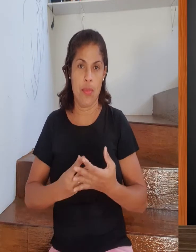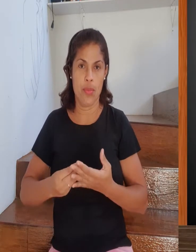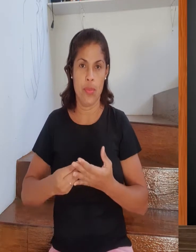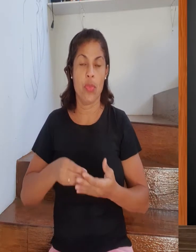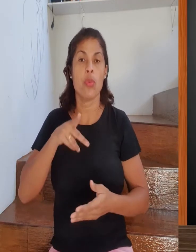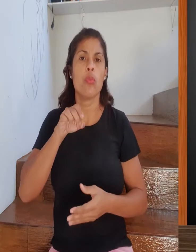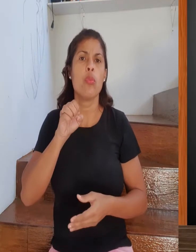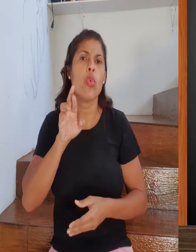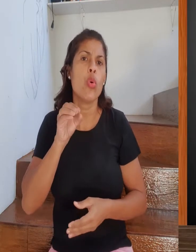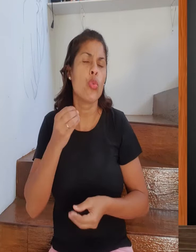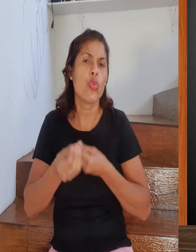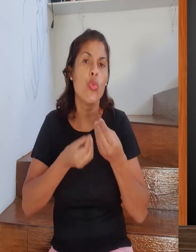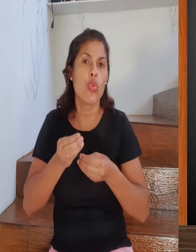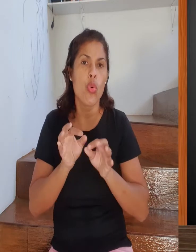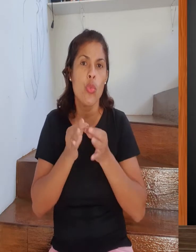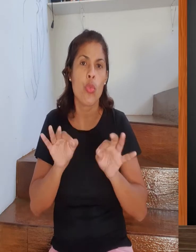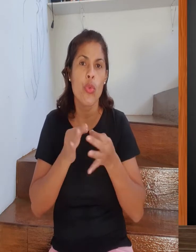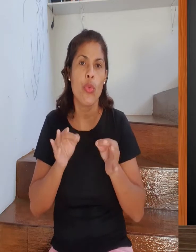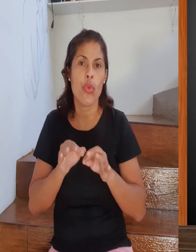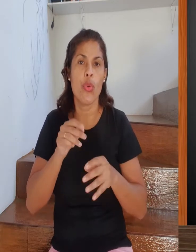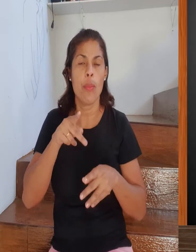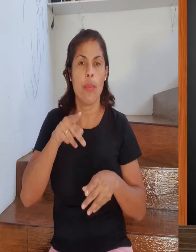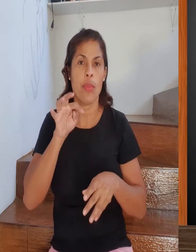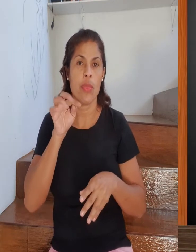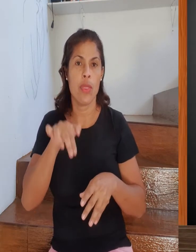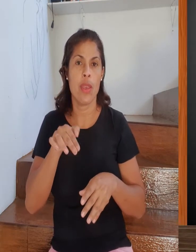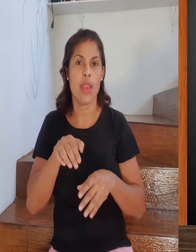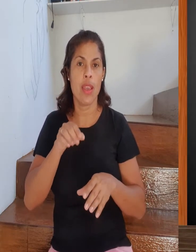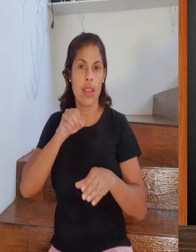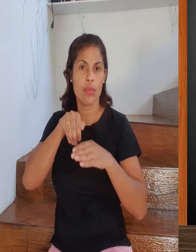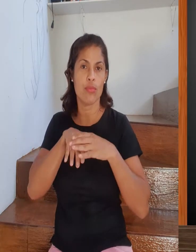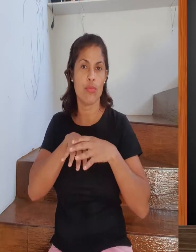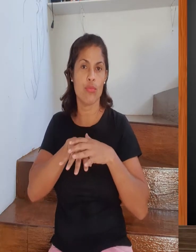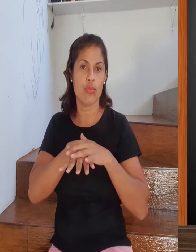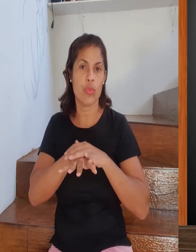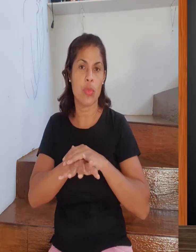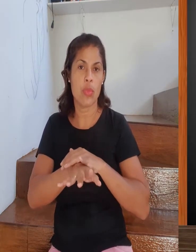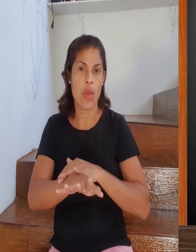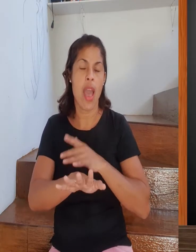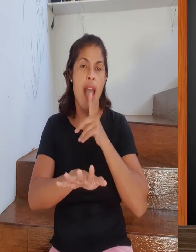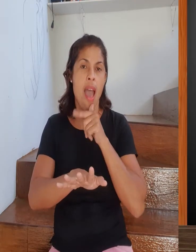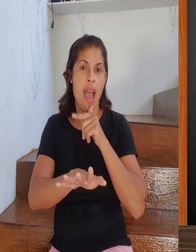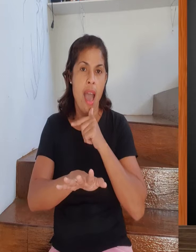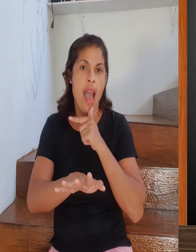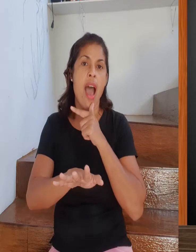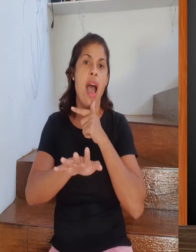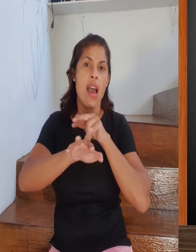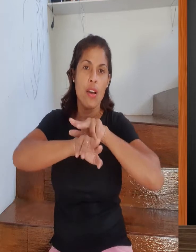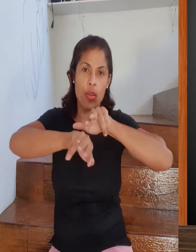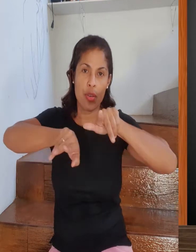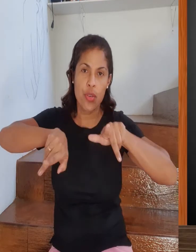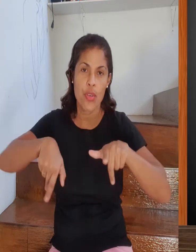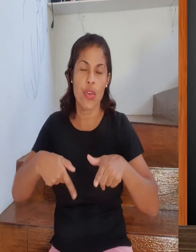Esses poros são estruturas proteicas que atravessam a membrana e permitem a passagem de água e